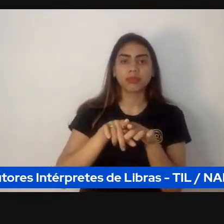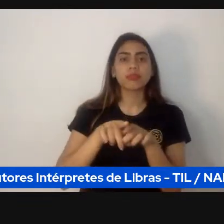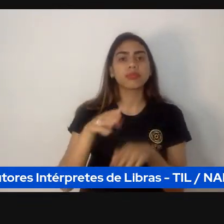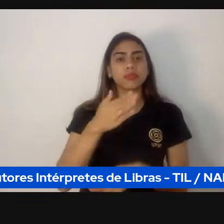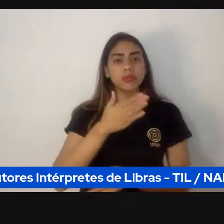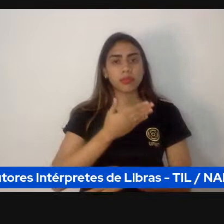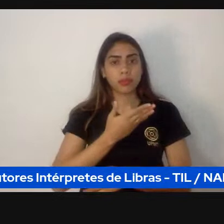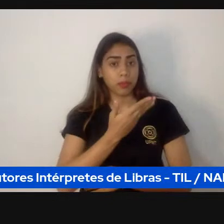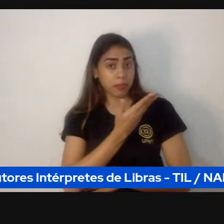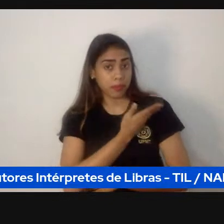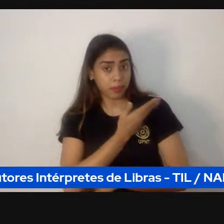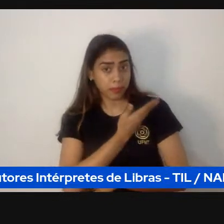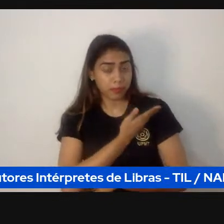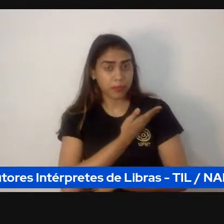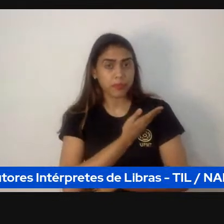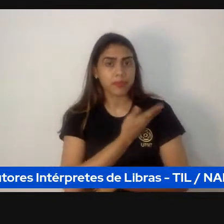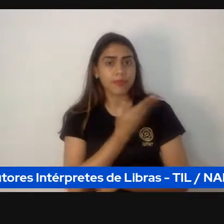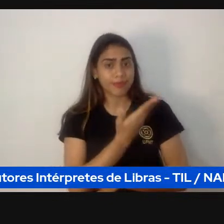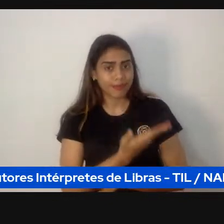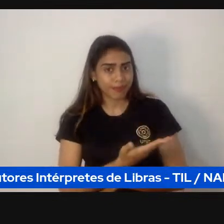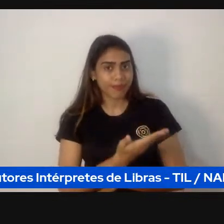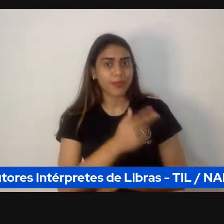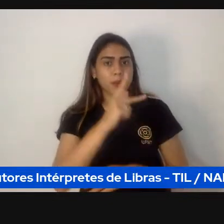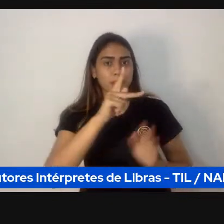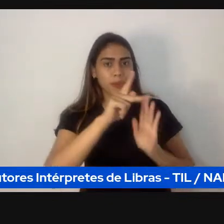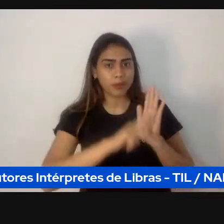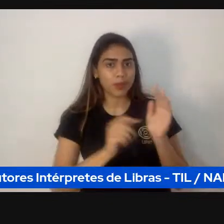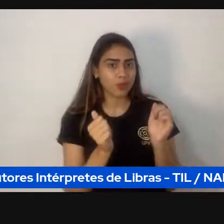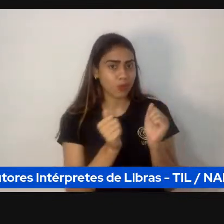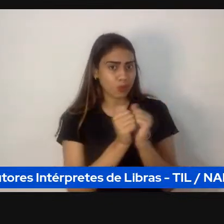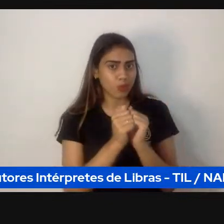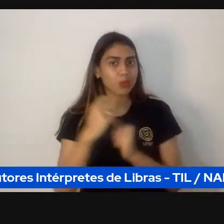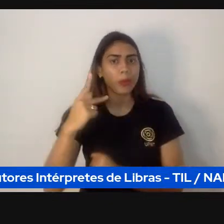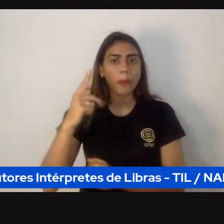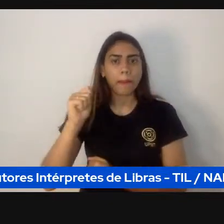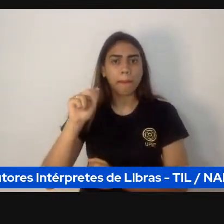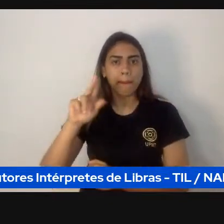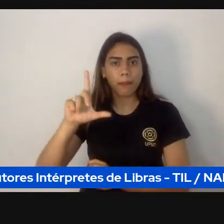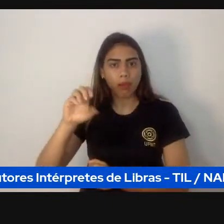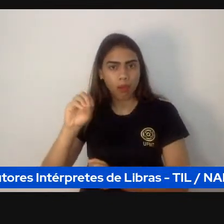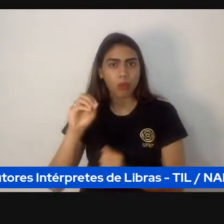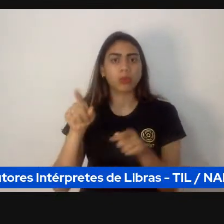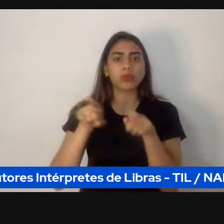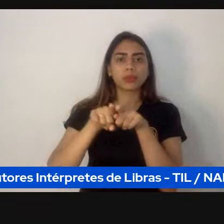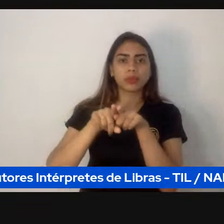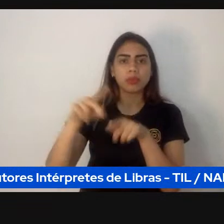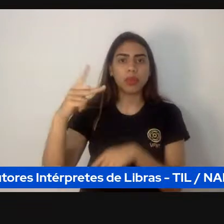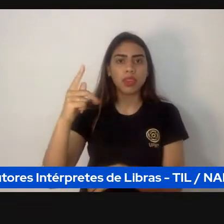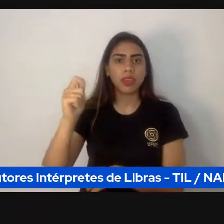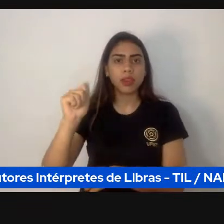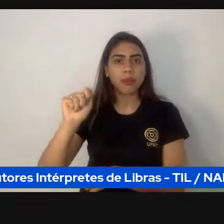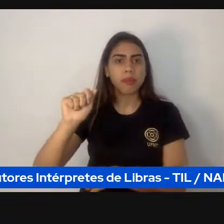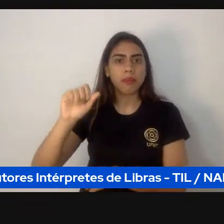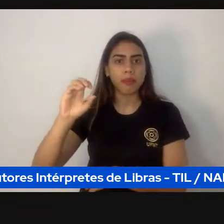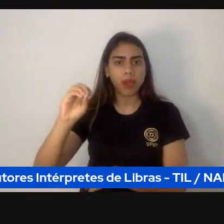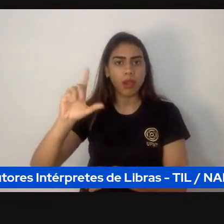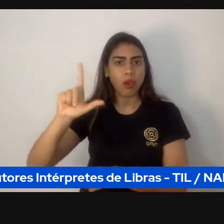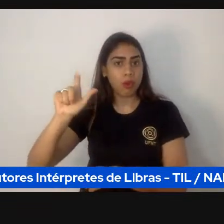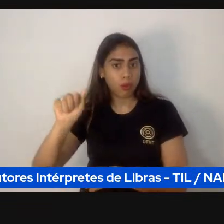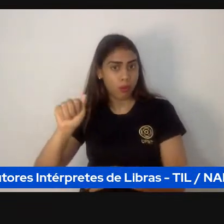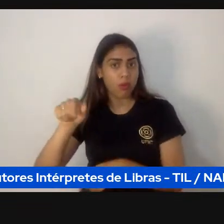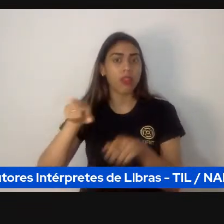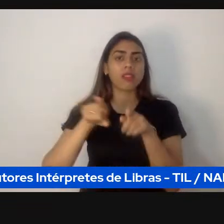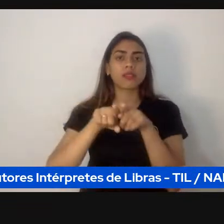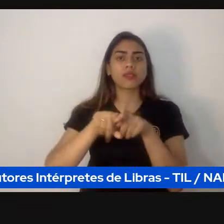o Paulo e a Paola, e também a professora Jane Cotrim, que esteve com a gente fazendo a orientação do projeto nesses últimos